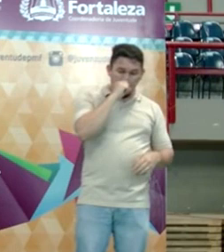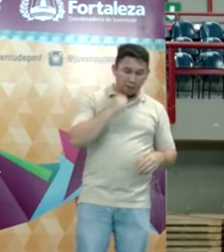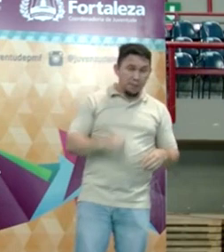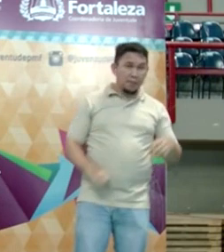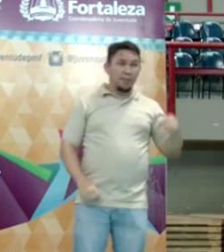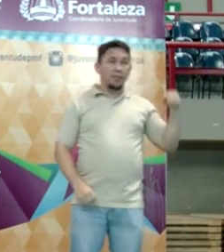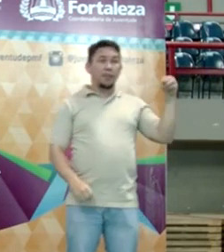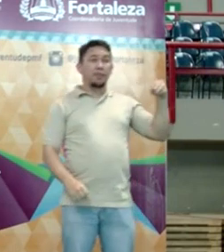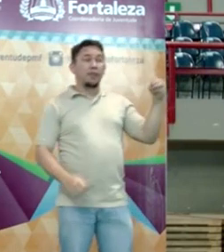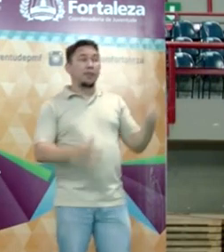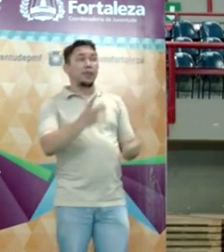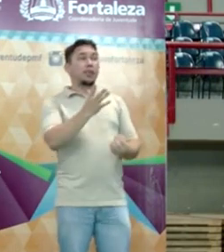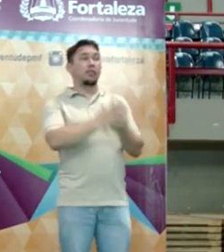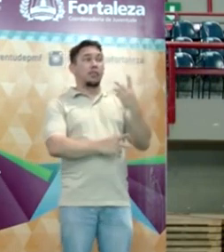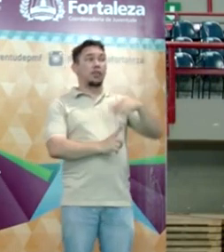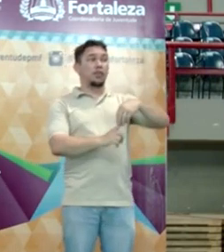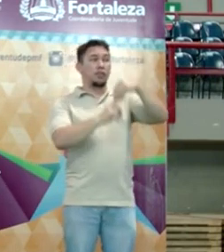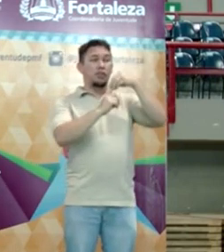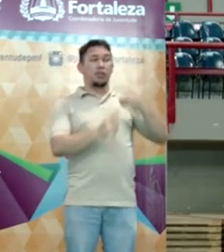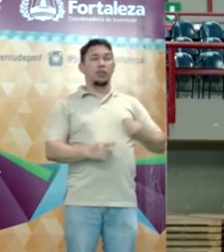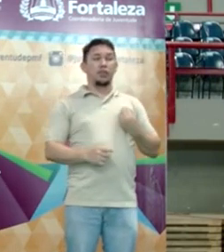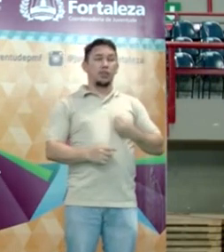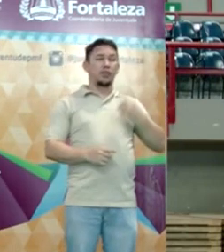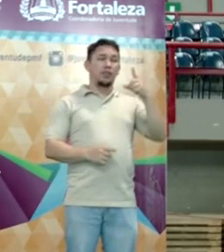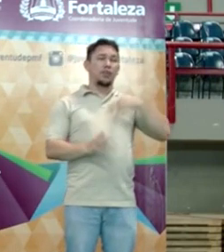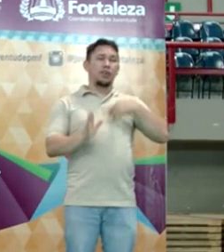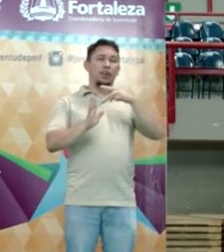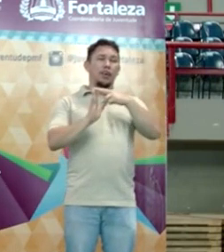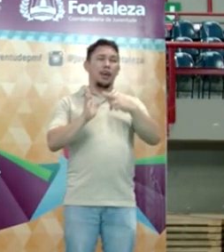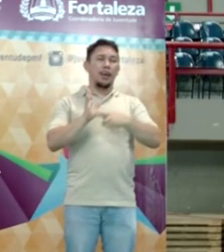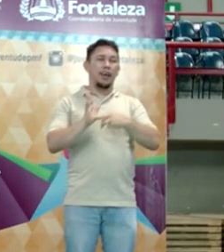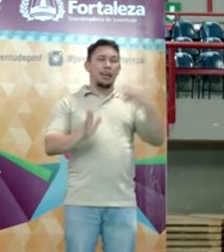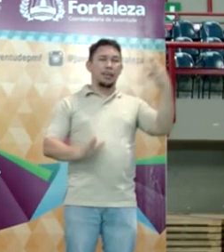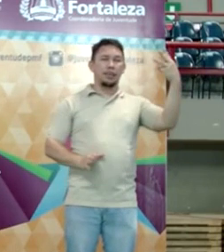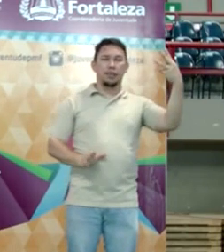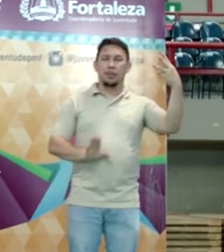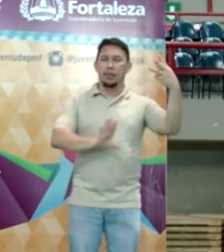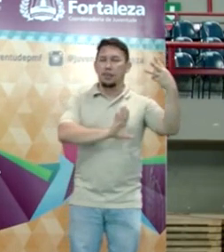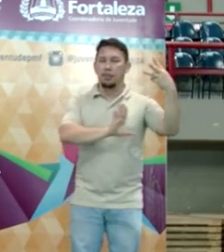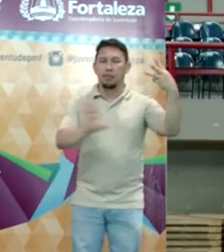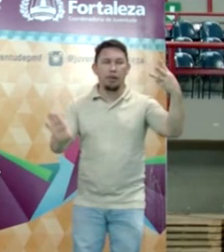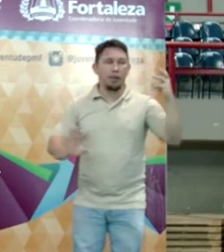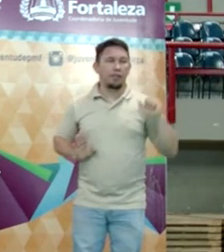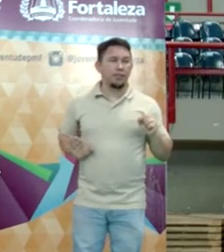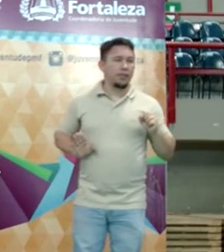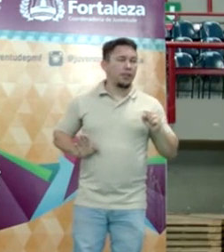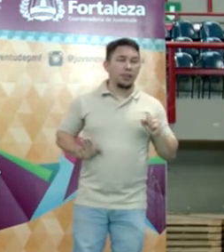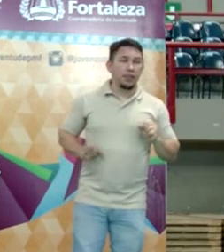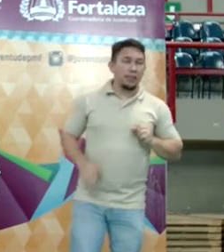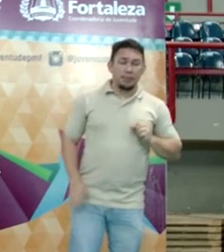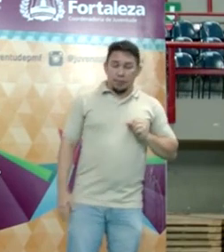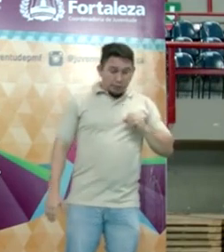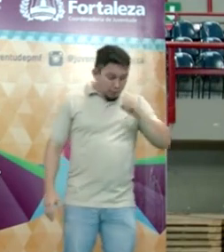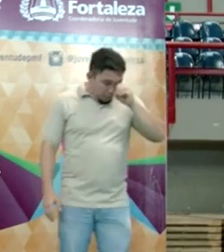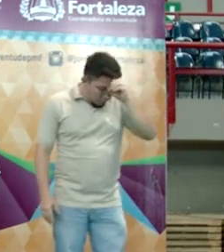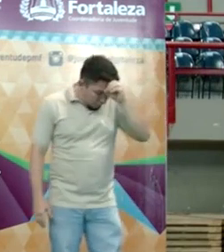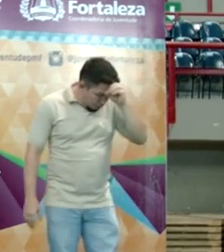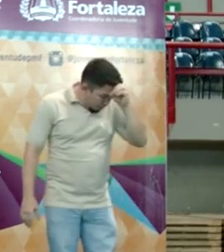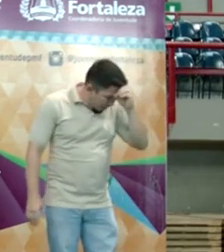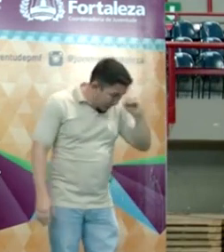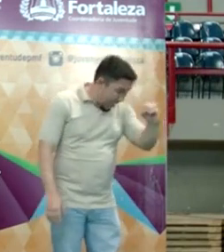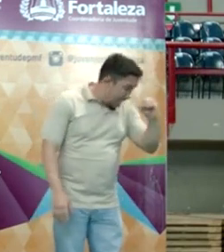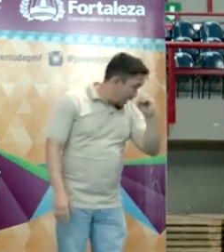que a matemática inventou na vida que presta. Regra de 3. Quando você não sabe nada,